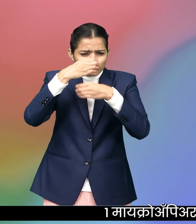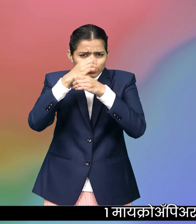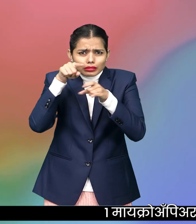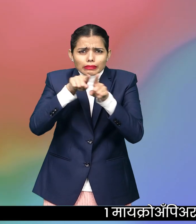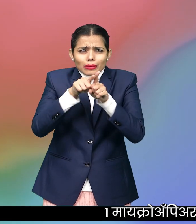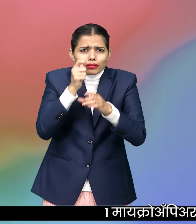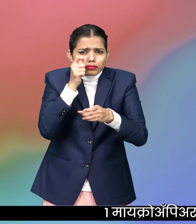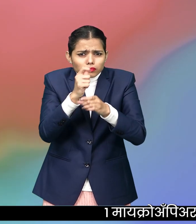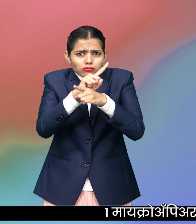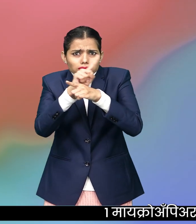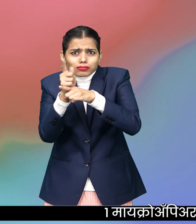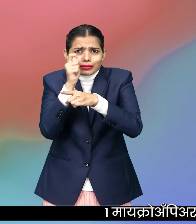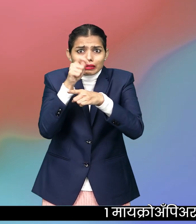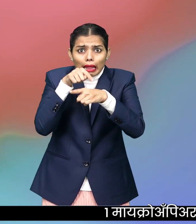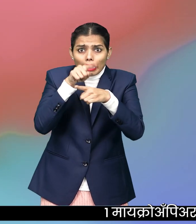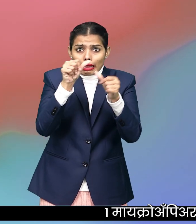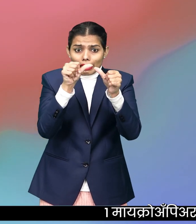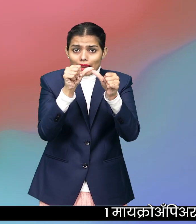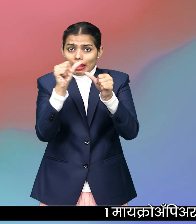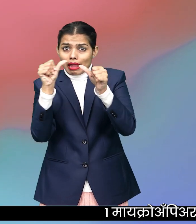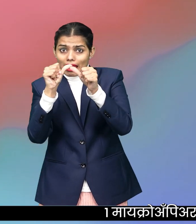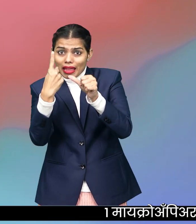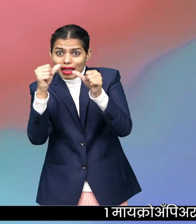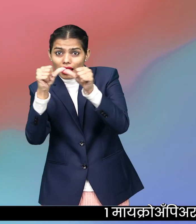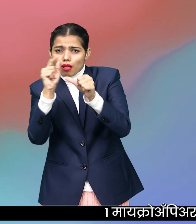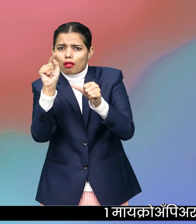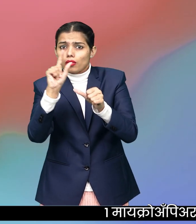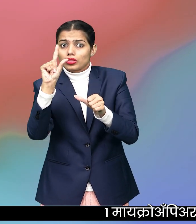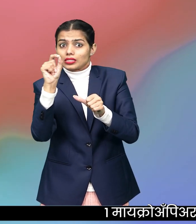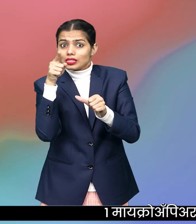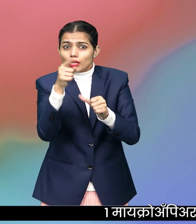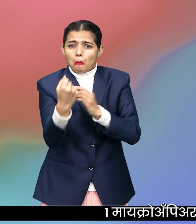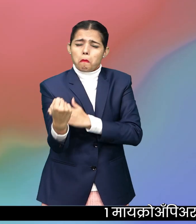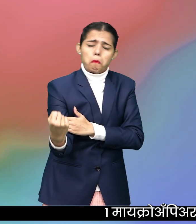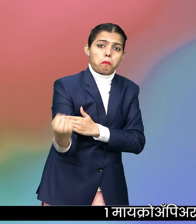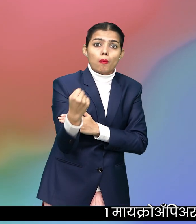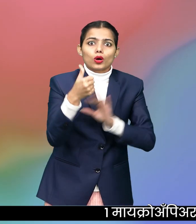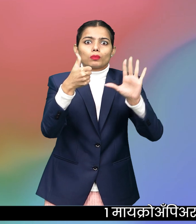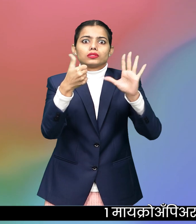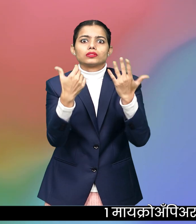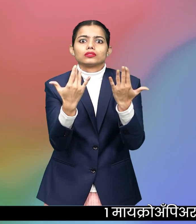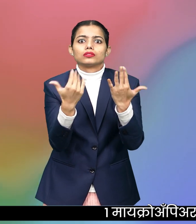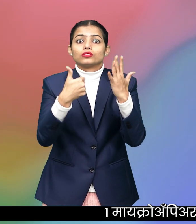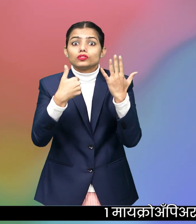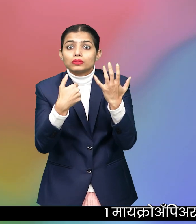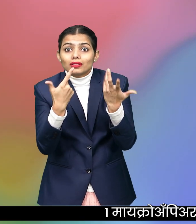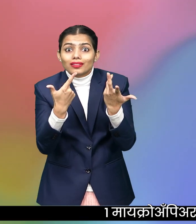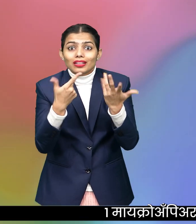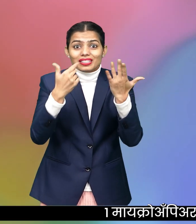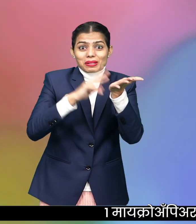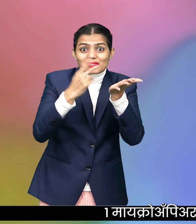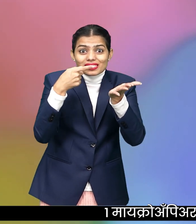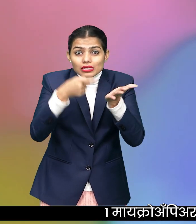एम्पियर अंश 1 मायक्रो एम्पियर UA बरोबर 10 वजा 610 कॅरेट वजा 6